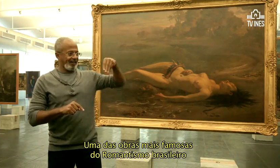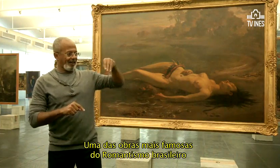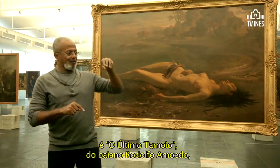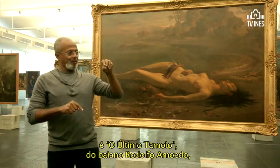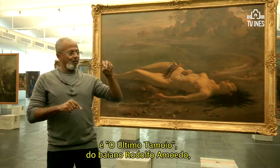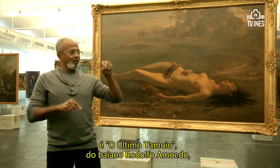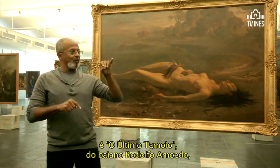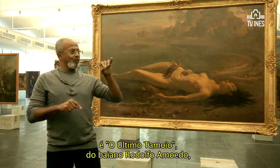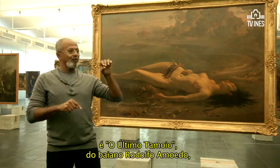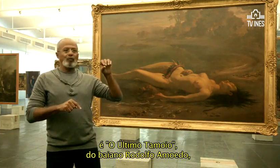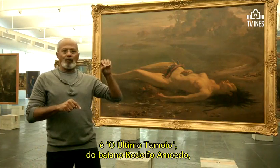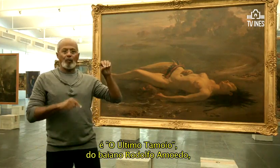é O Último Tamoio,